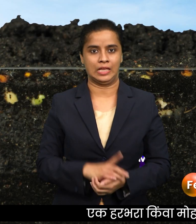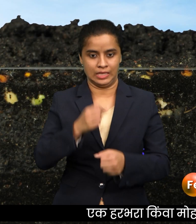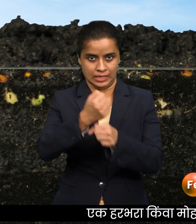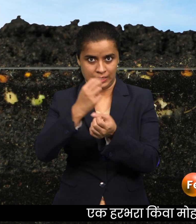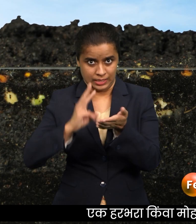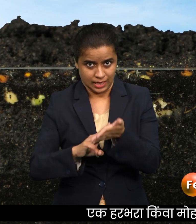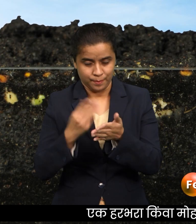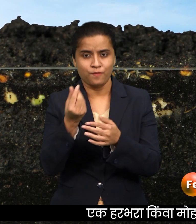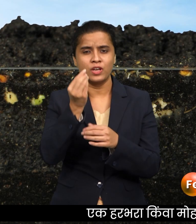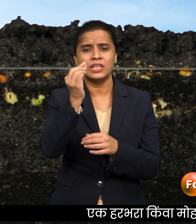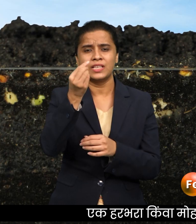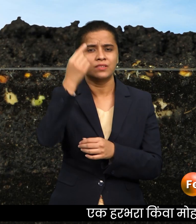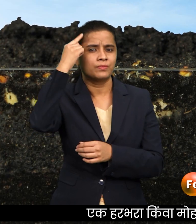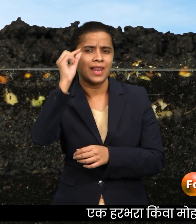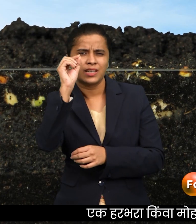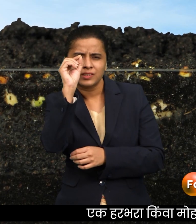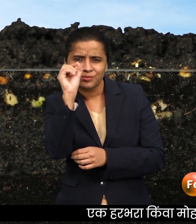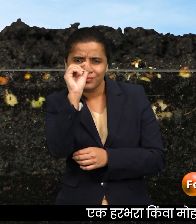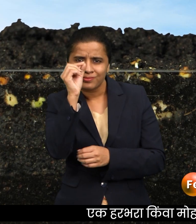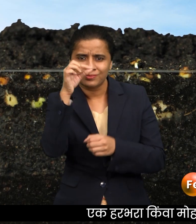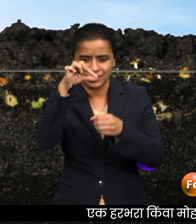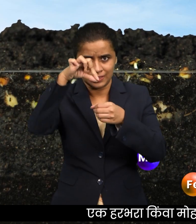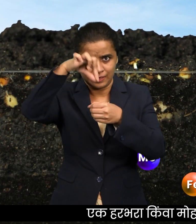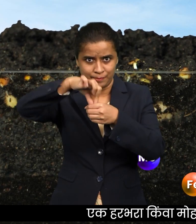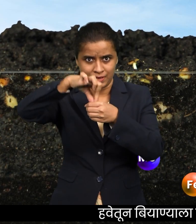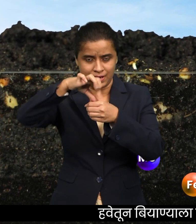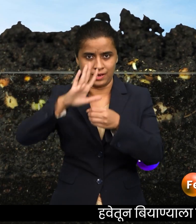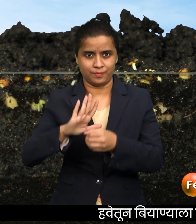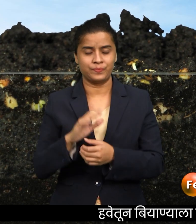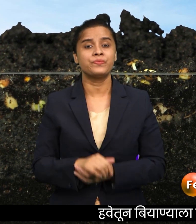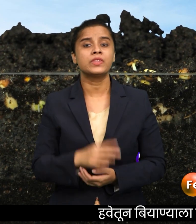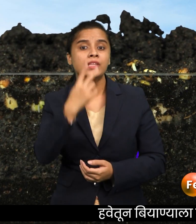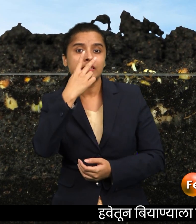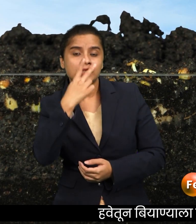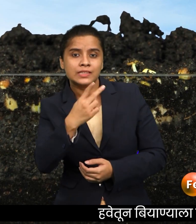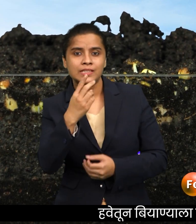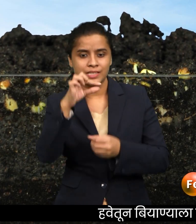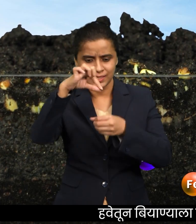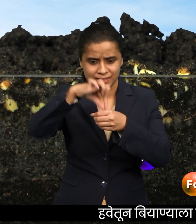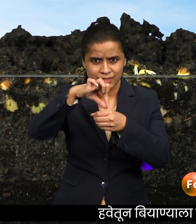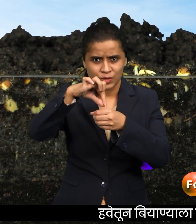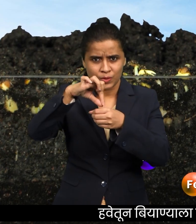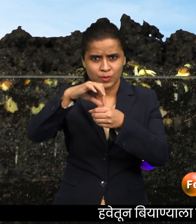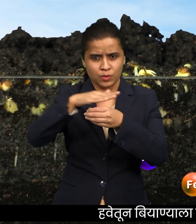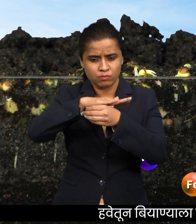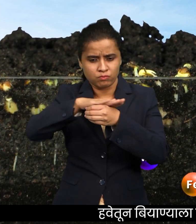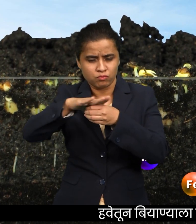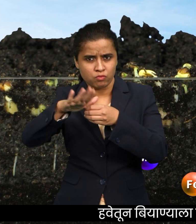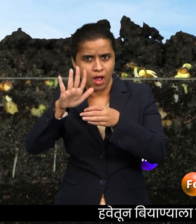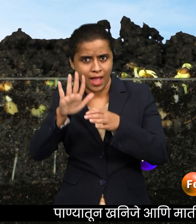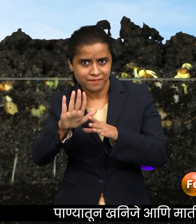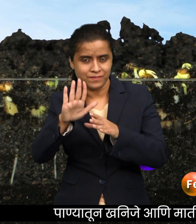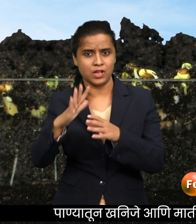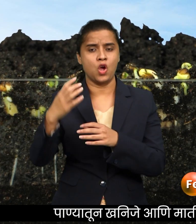एक हरभरा किंवा मोहरीचा दाणा घ्या आणि तो लावा. हवेतून बियांना योग्य कार्बन